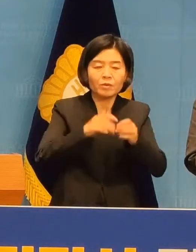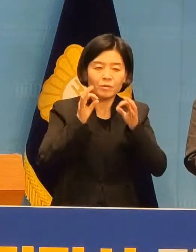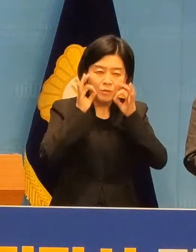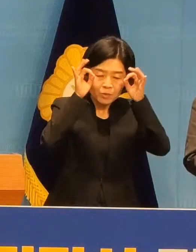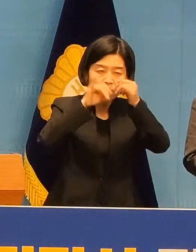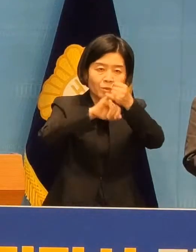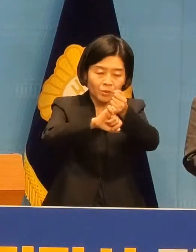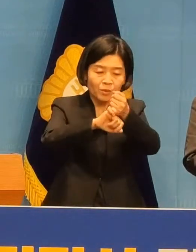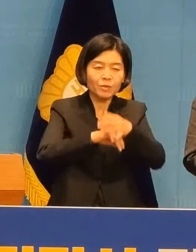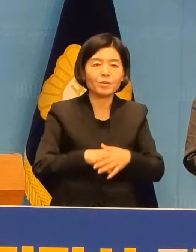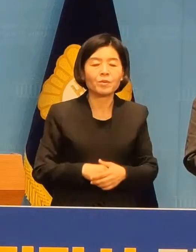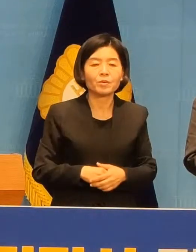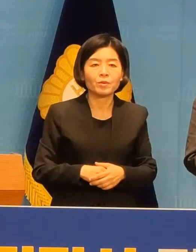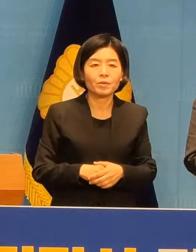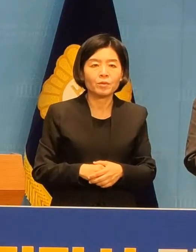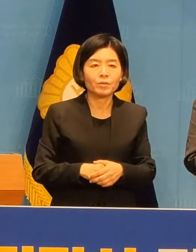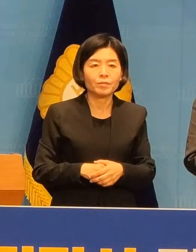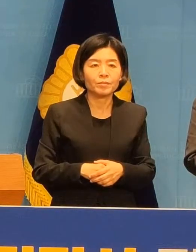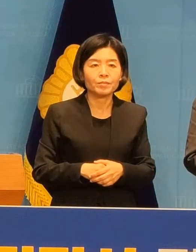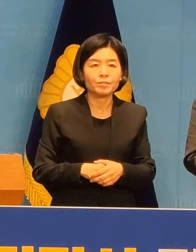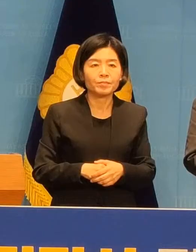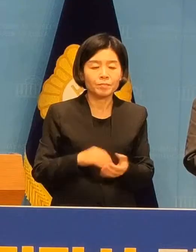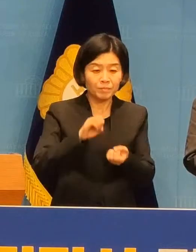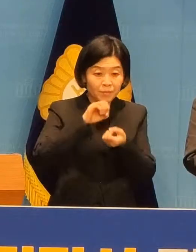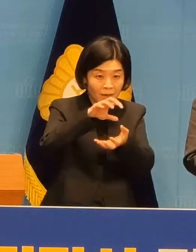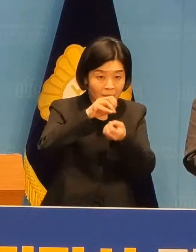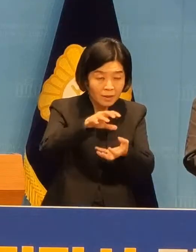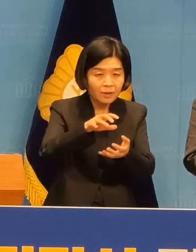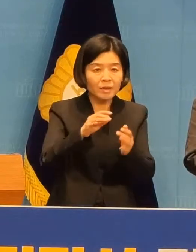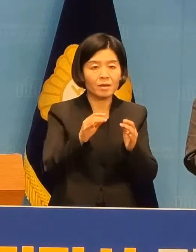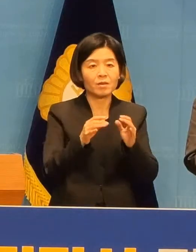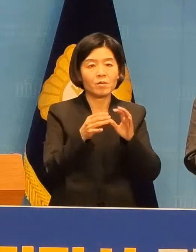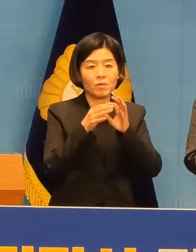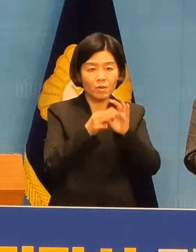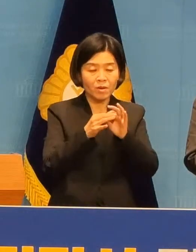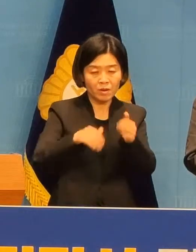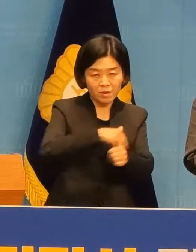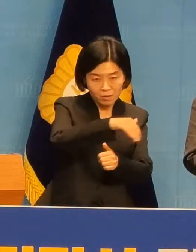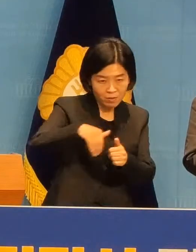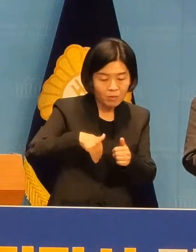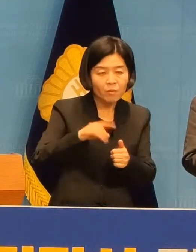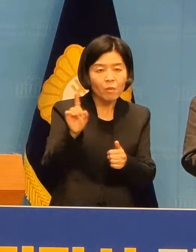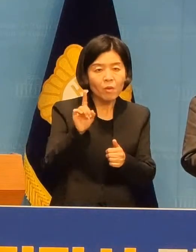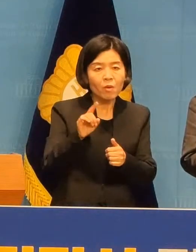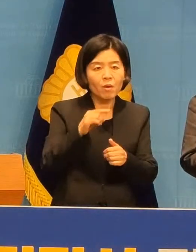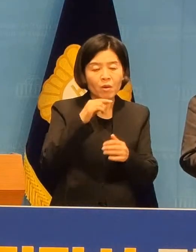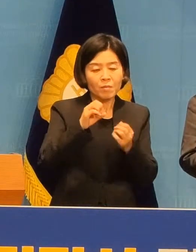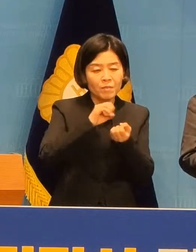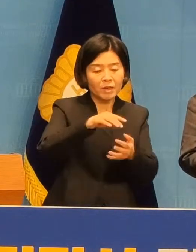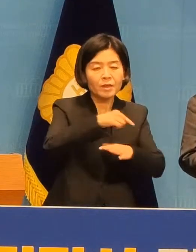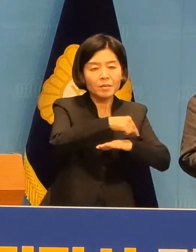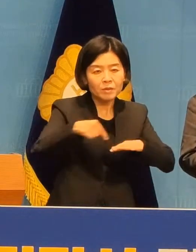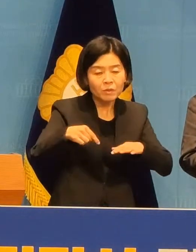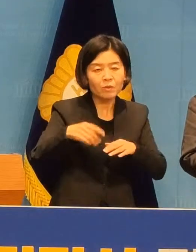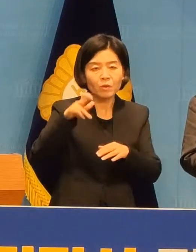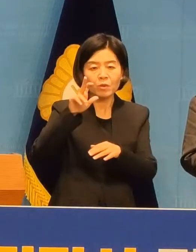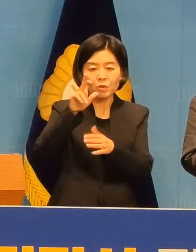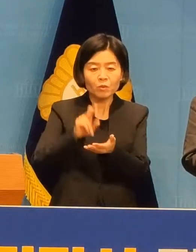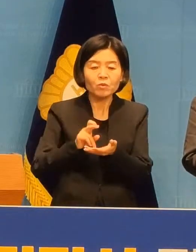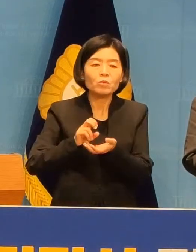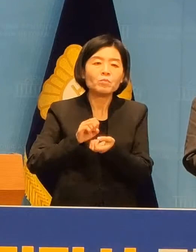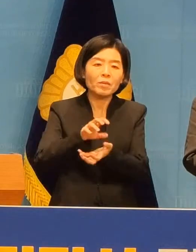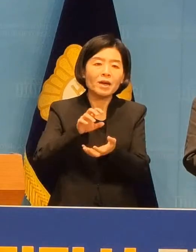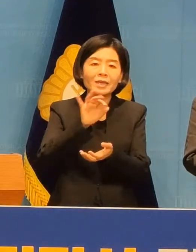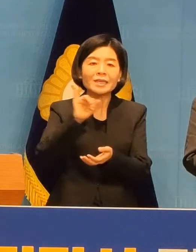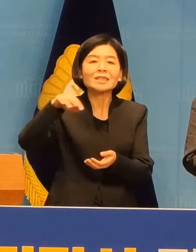노력하겠습니다. 배달 플랫폼에 대해 말씀드리겠습니다. 배달의 민족과 쿠팡이츠의 대표를 국감